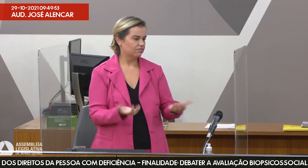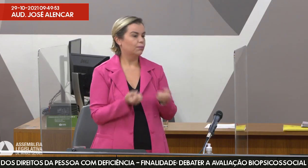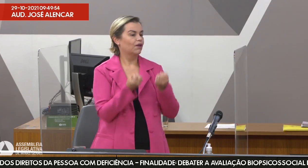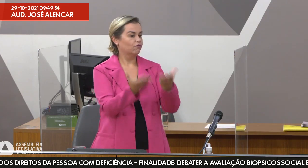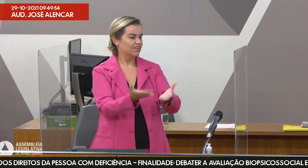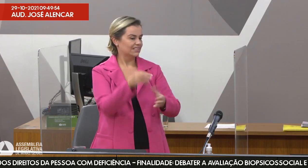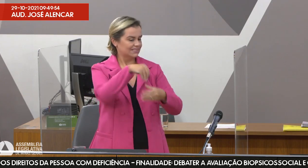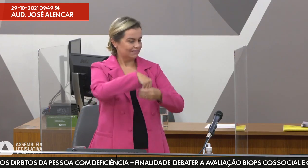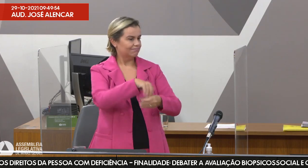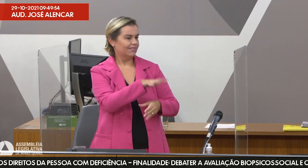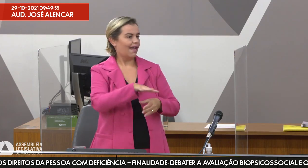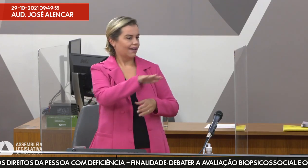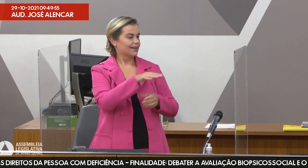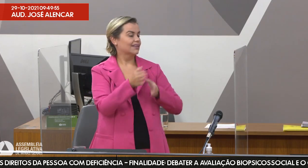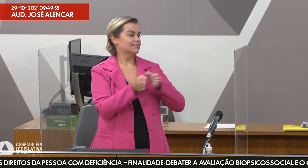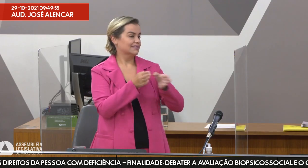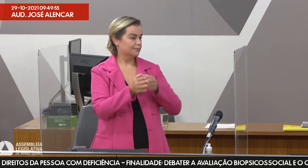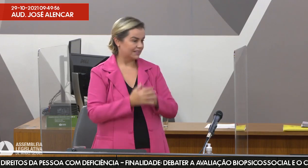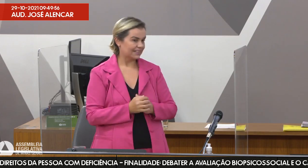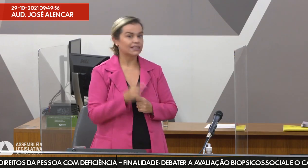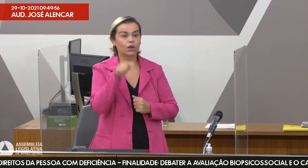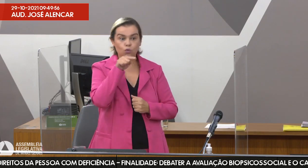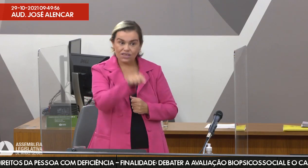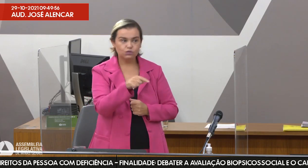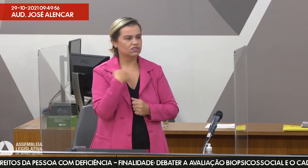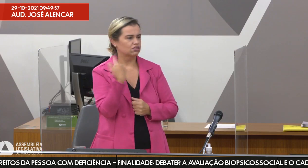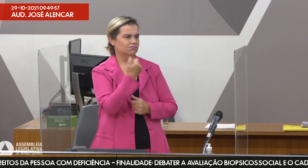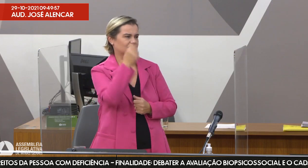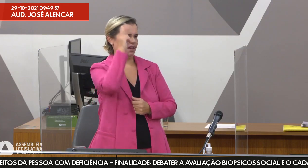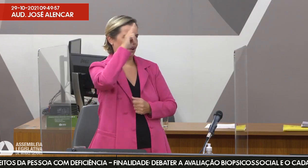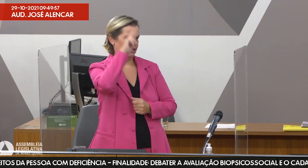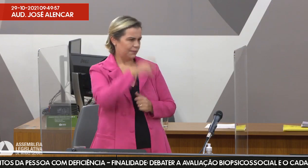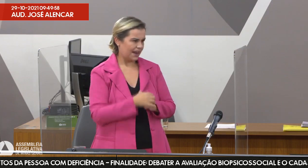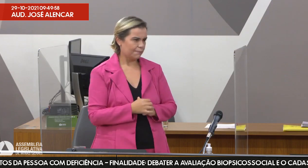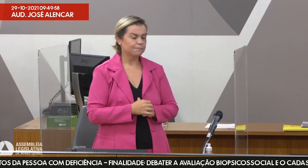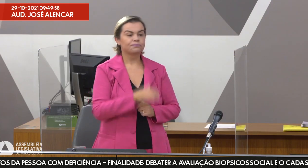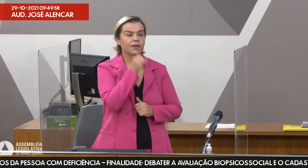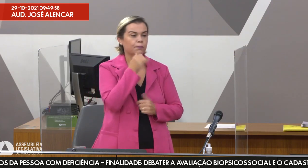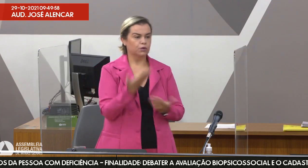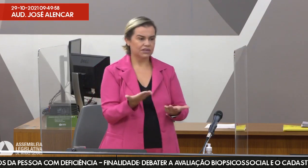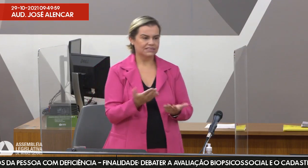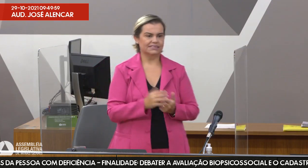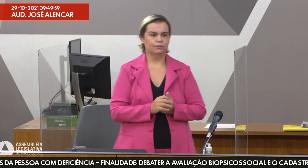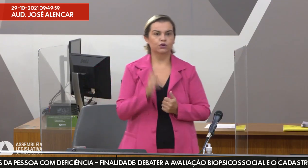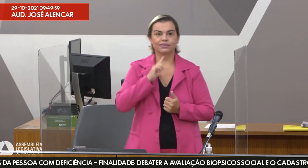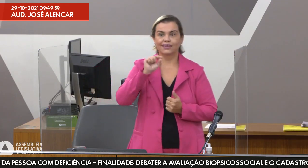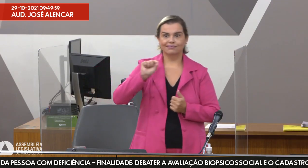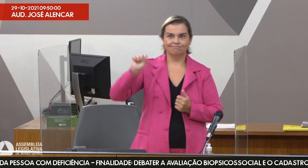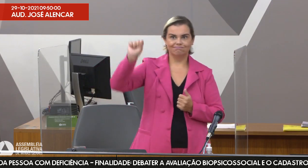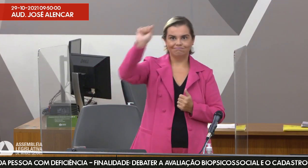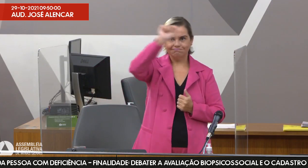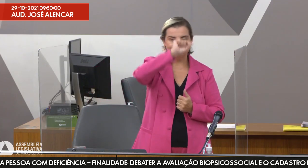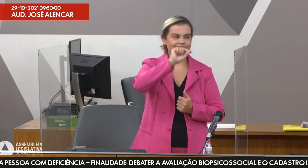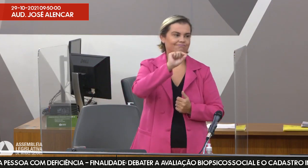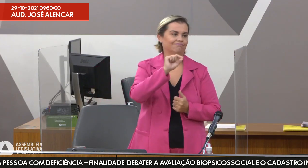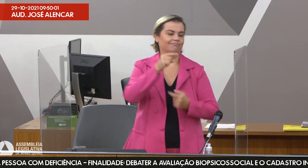muito importante, o braille, a disponibilização do material em braille para as pessoas cegas que utilizam essa forma de